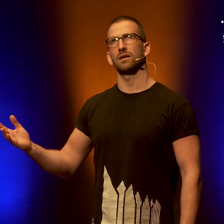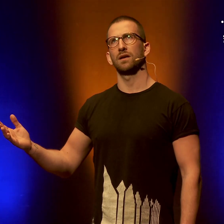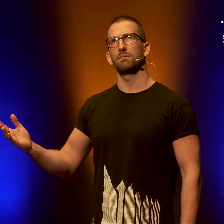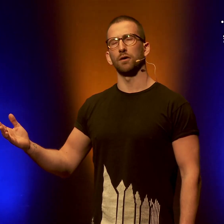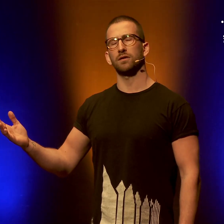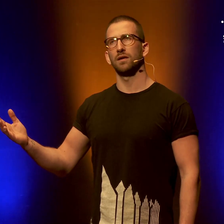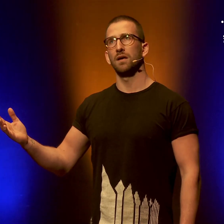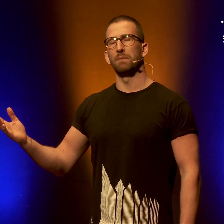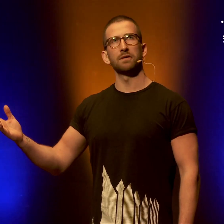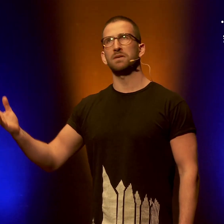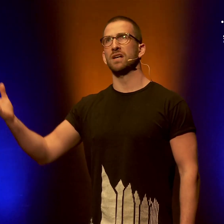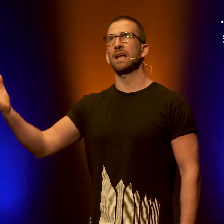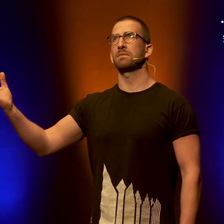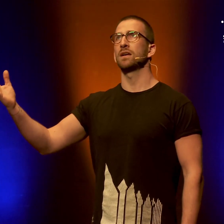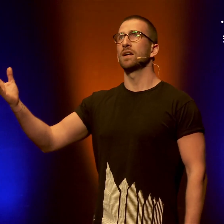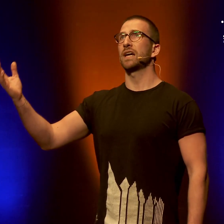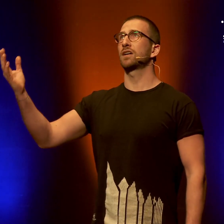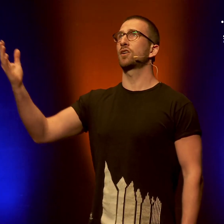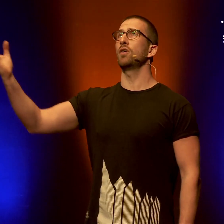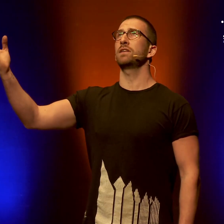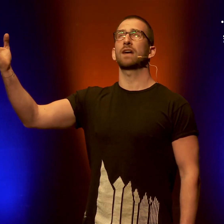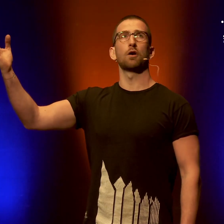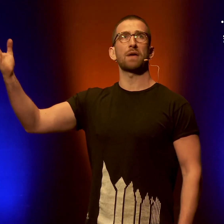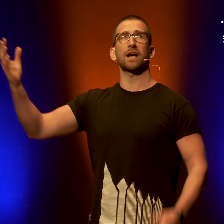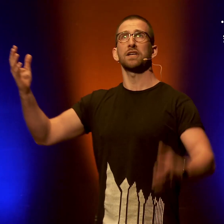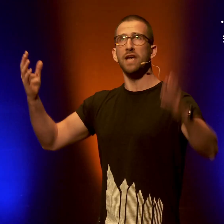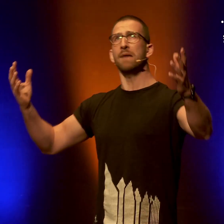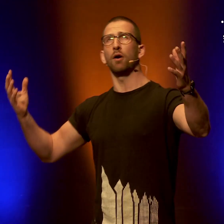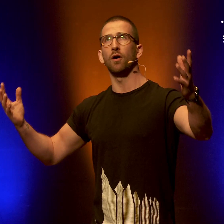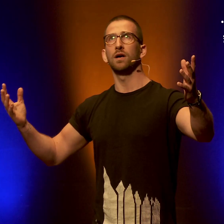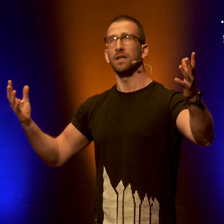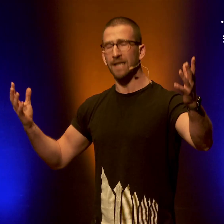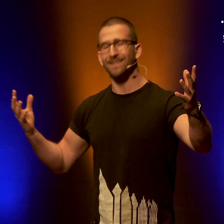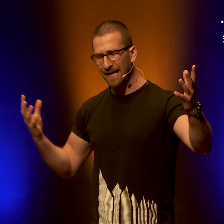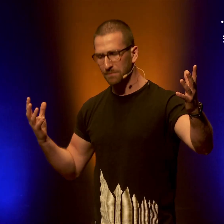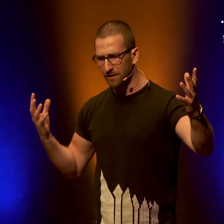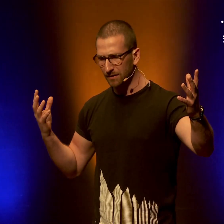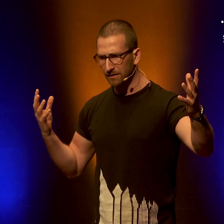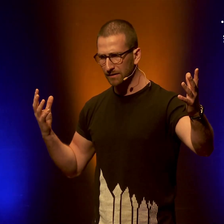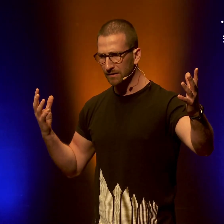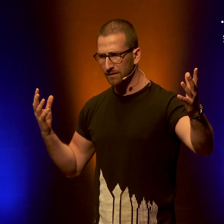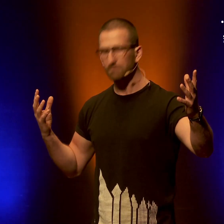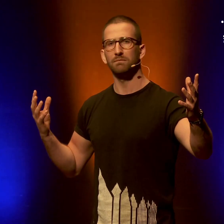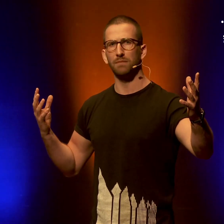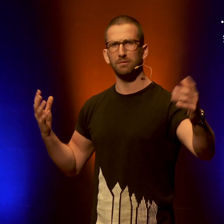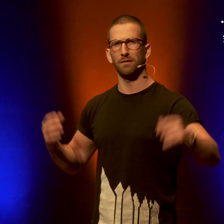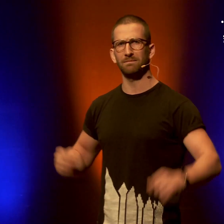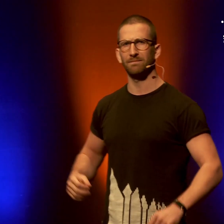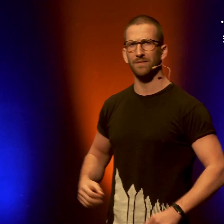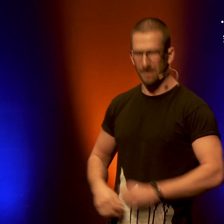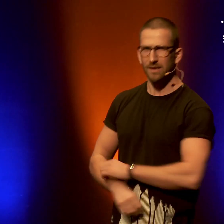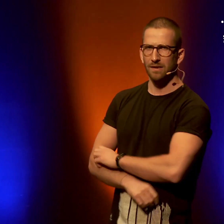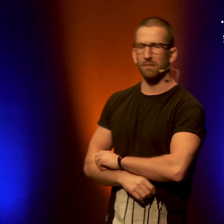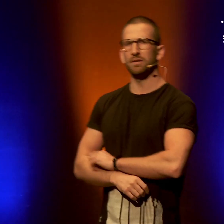okręt pod pełnymi żaglami, jak konie w galopie, jak niebo nad nami.